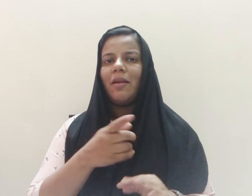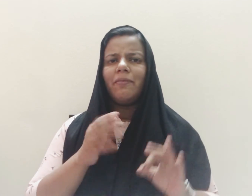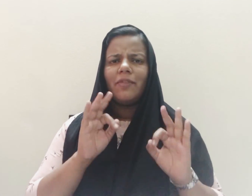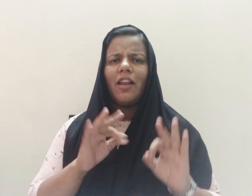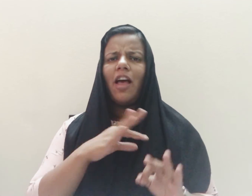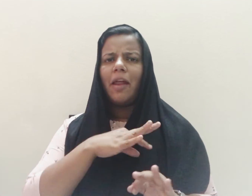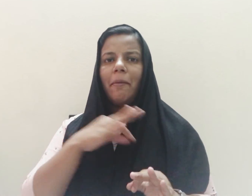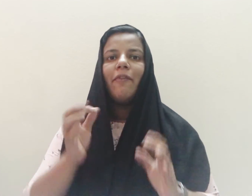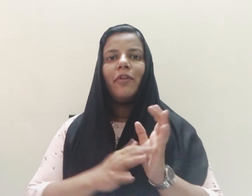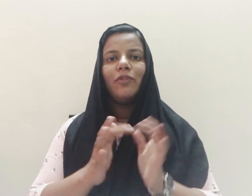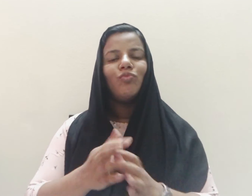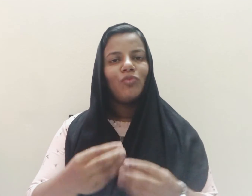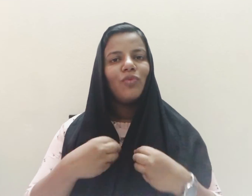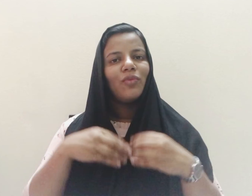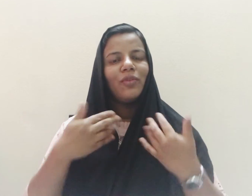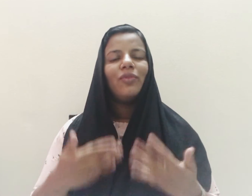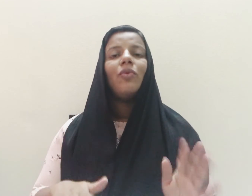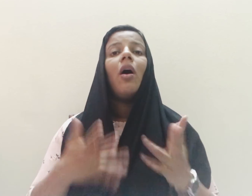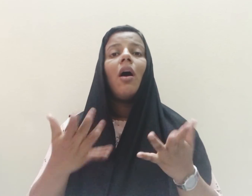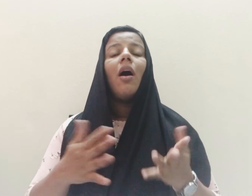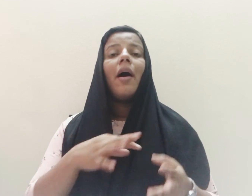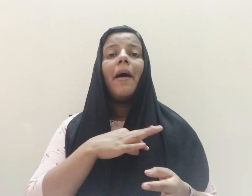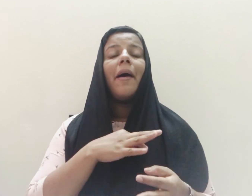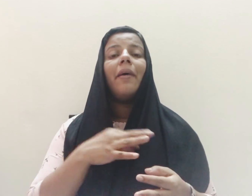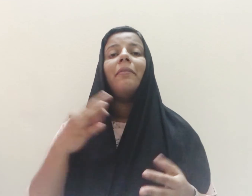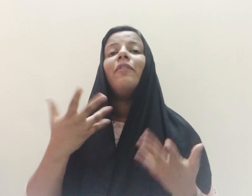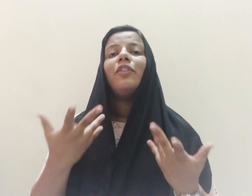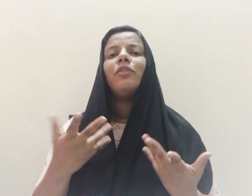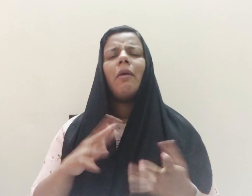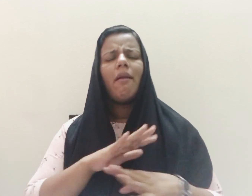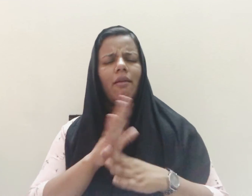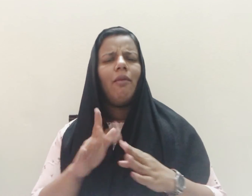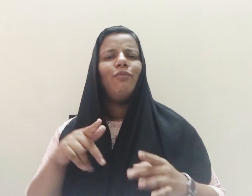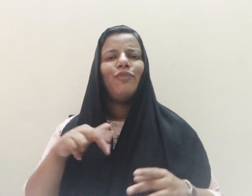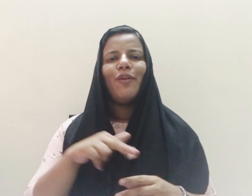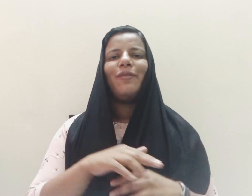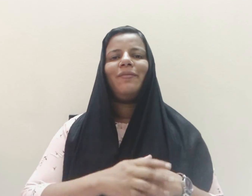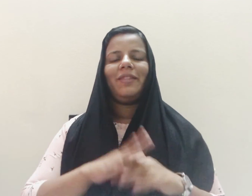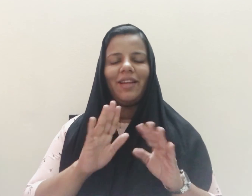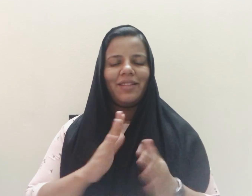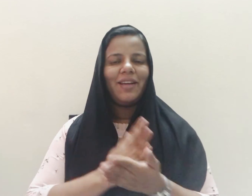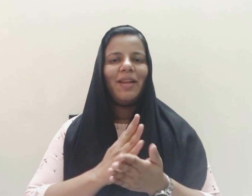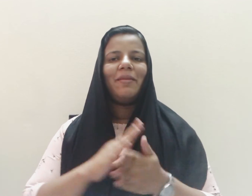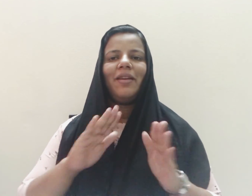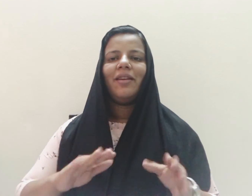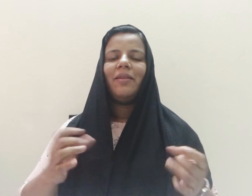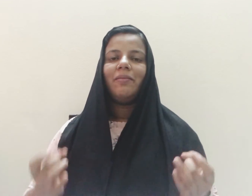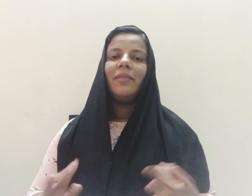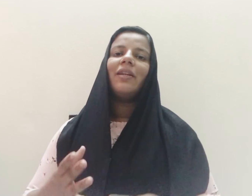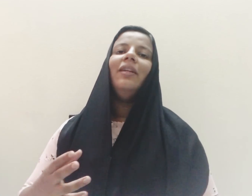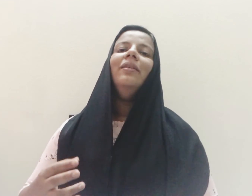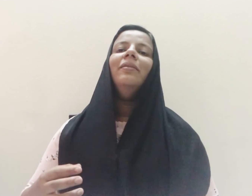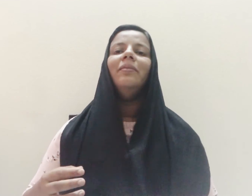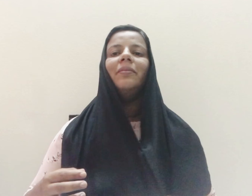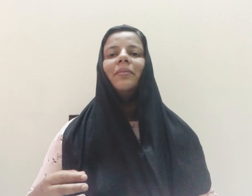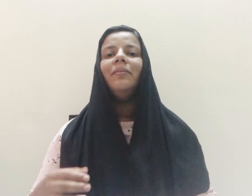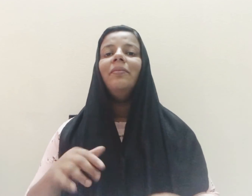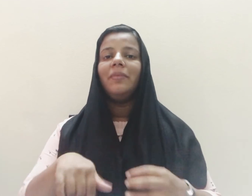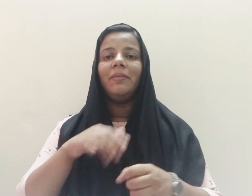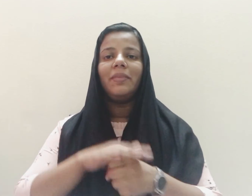ഉള്ള ആത്മാവിനെയാണ് നമുക്ക് തന്നത്. അപ്പം ആത്മാവ് എന്ത് ചെയ്യും? നമ്മളെ അവിടെ എല്ലാം നയിച്ചോളും കേട്ടോ. അതുകൊണ്ട് ഇന്ന് പ്രഭാതത്തിൽ ഈ സന്ദേശം കേൾക്കുന്ന ദൈവത്തിൻ്റെ പൈതൽ ഡിപ്പെൻഡ്